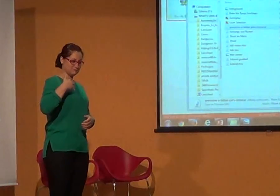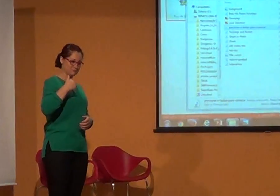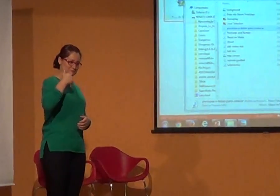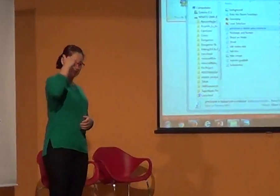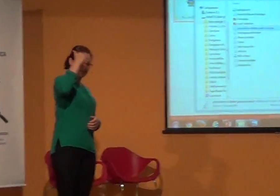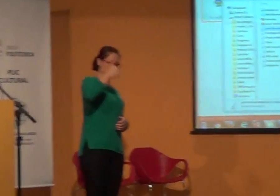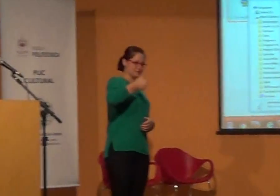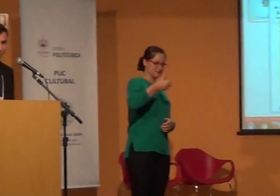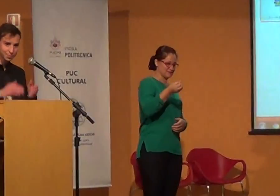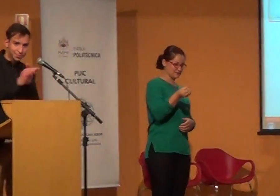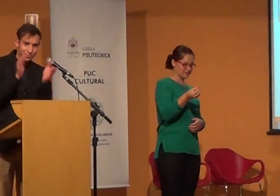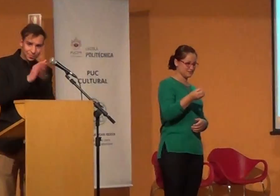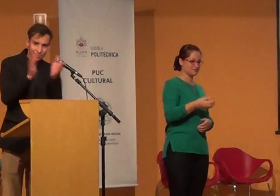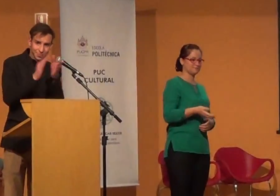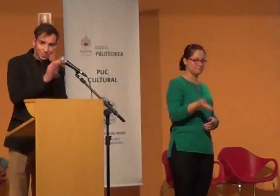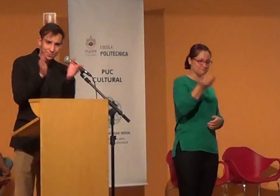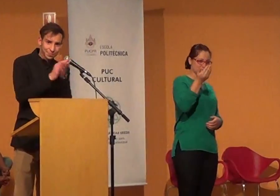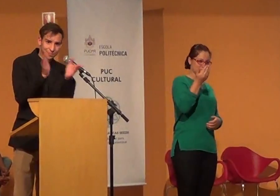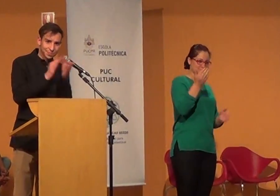triatlo.